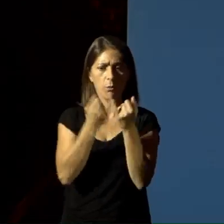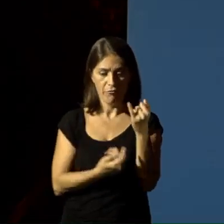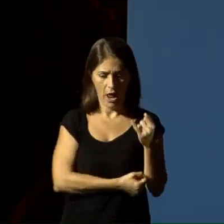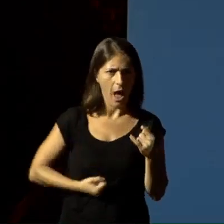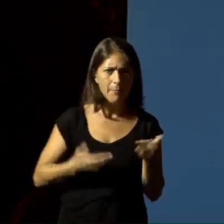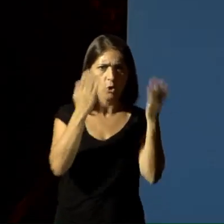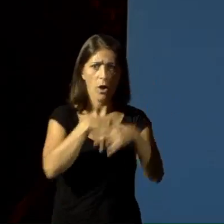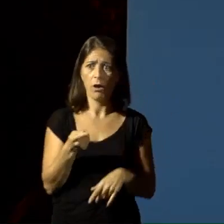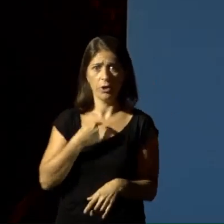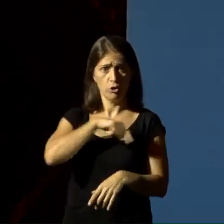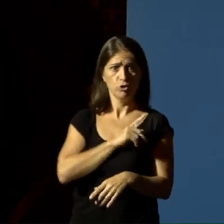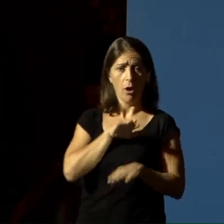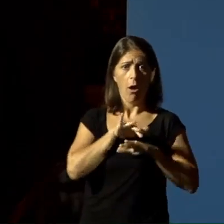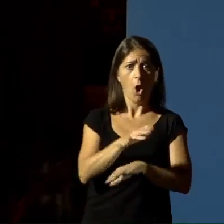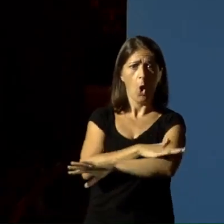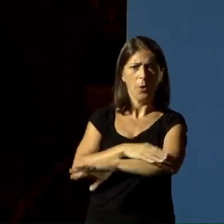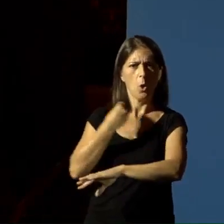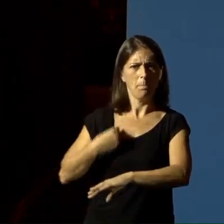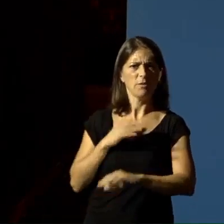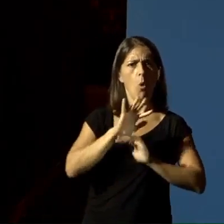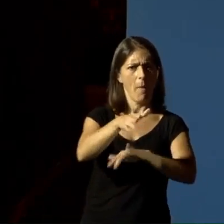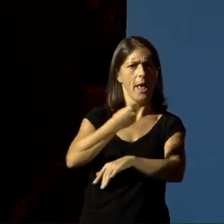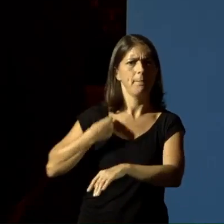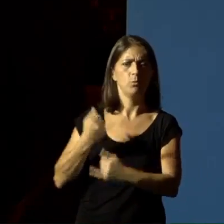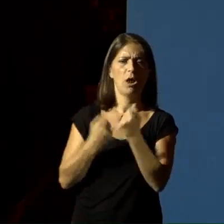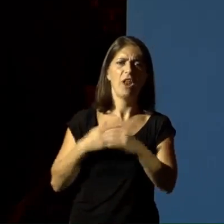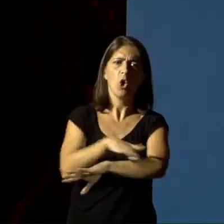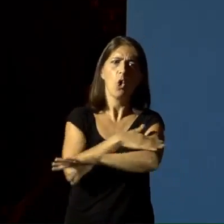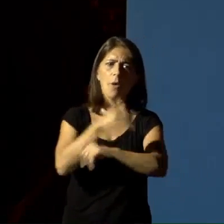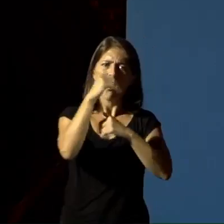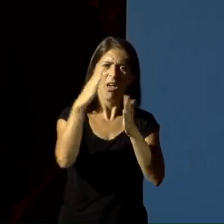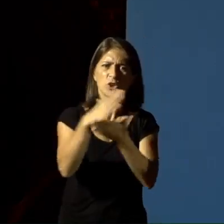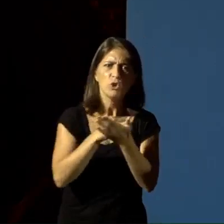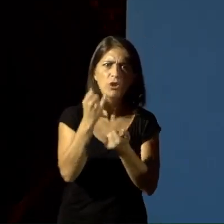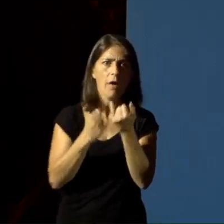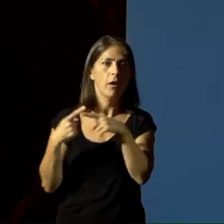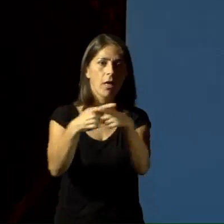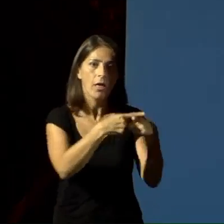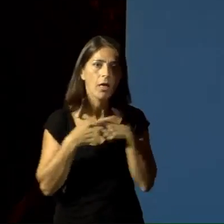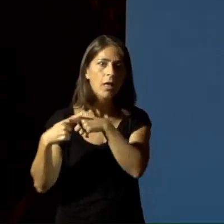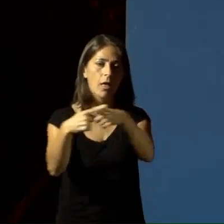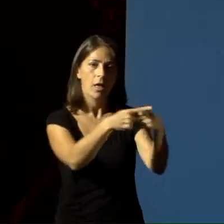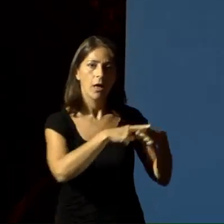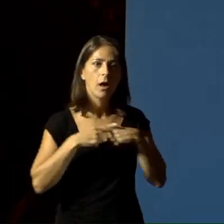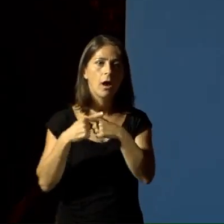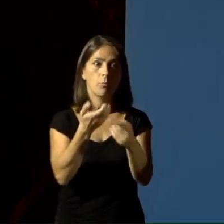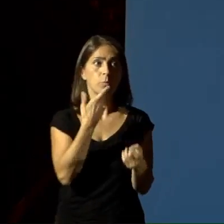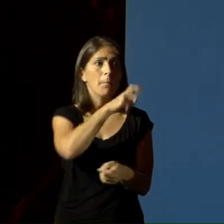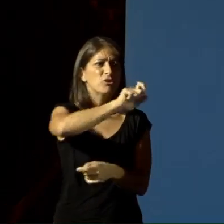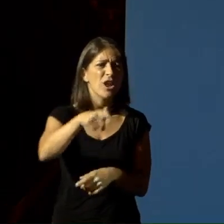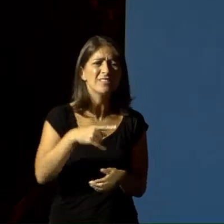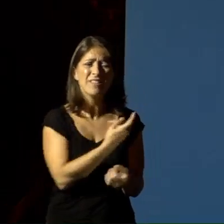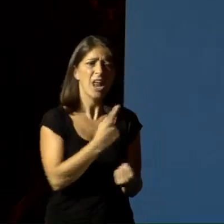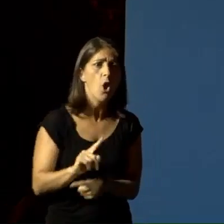é o goberno que en Marea vai dispersar. Un goberno que goberne para todos, que reparta con quen máis o